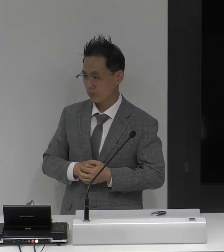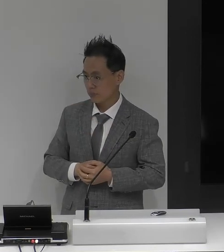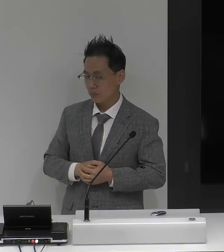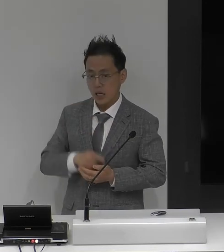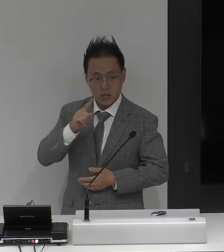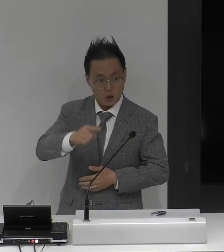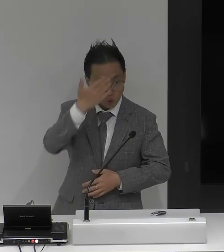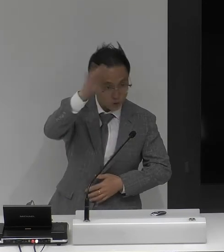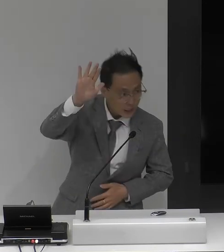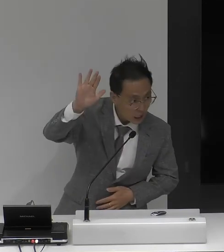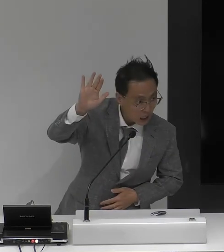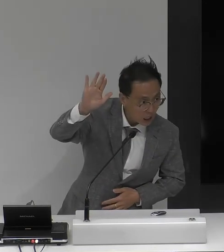이거 공짜